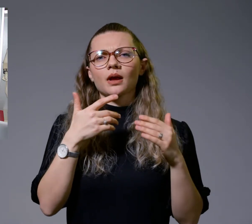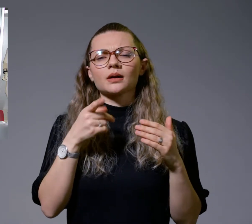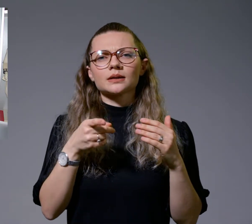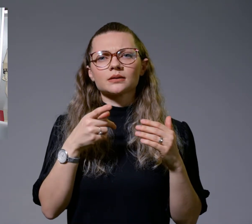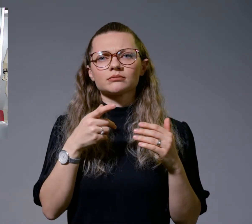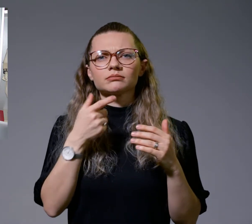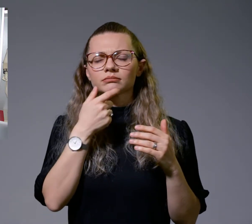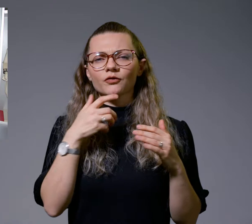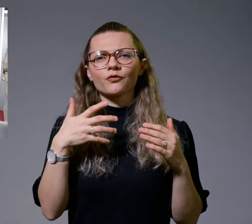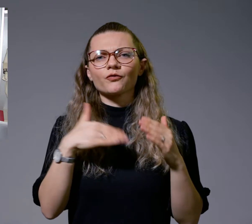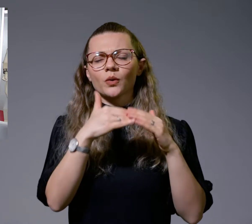правило исчезнуваат.